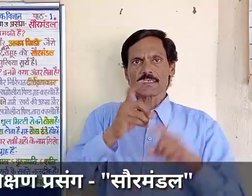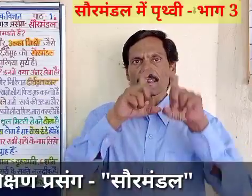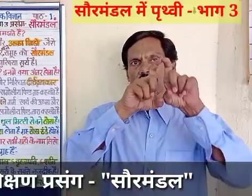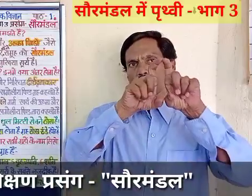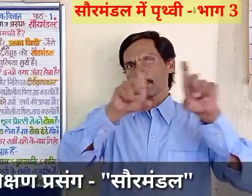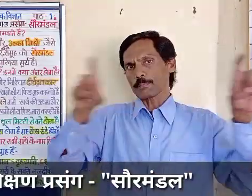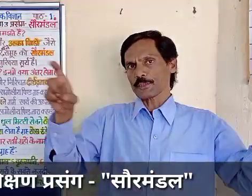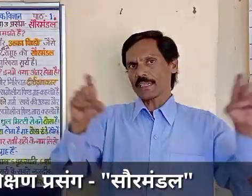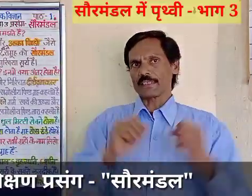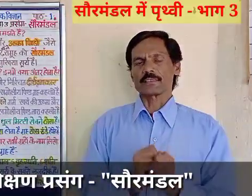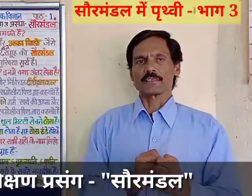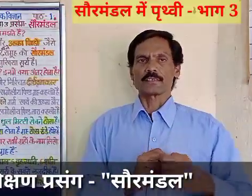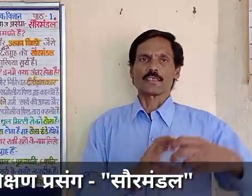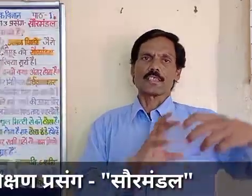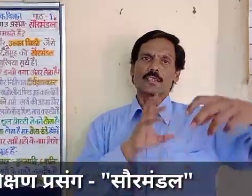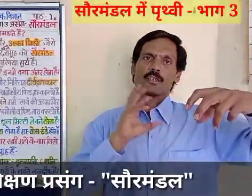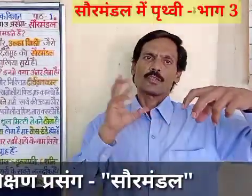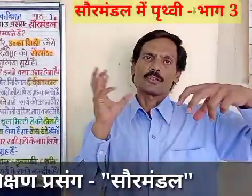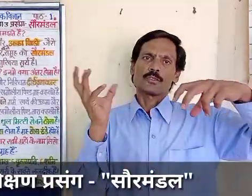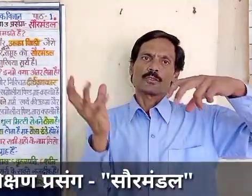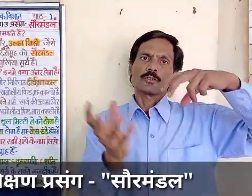शिक्षण प्रसंग।